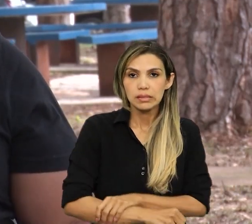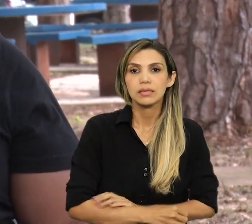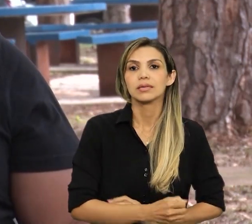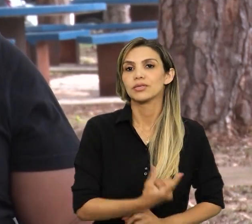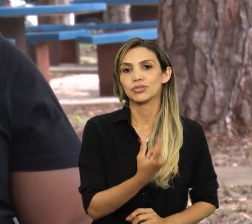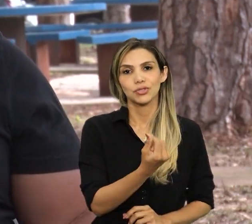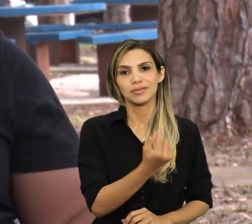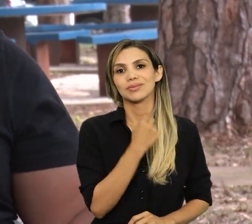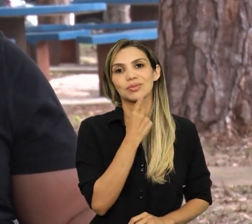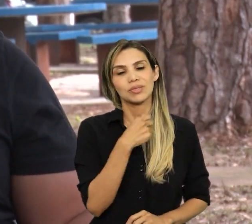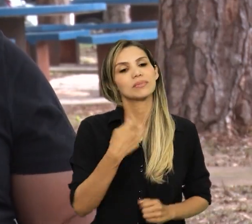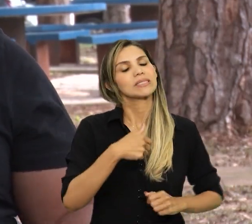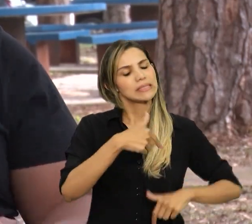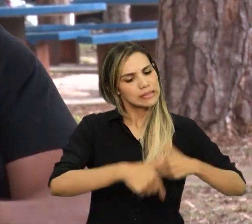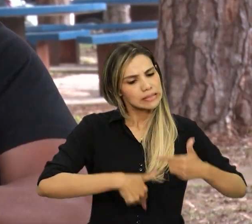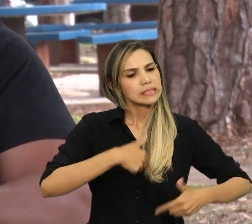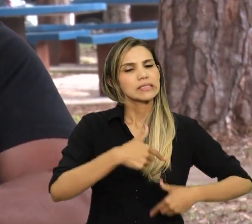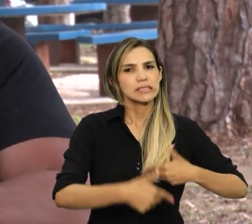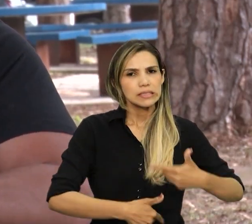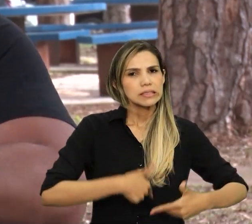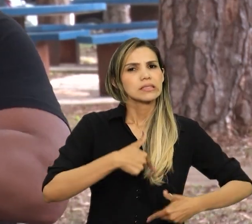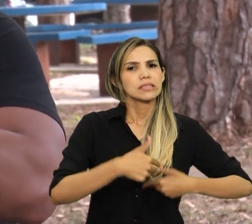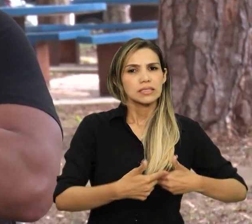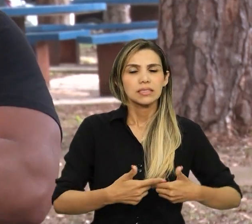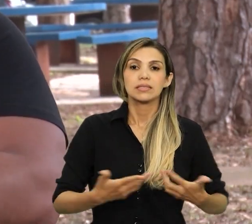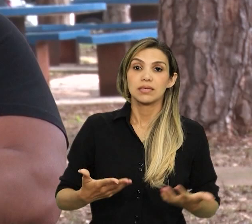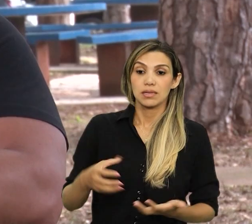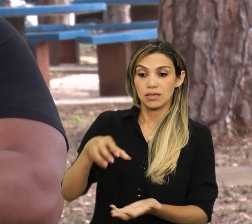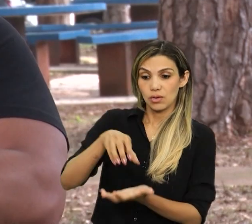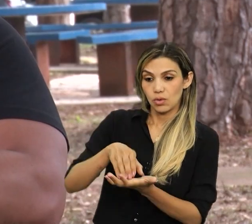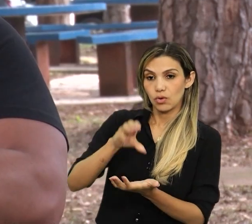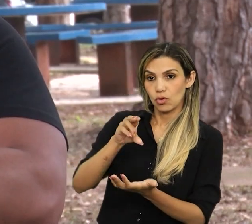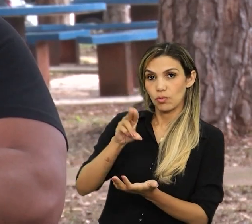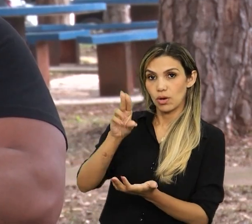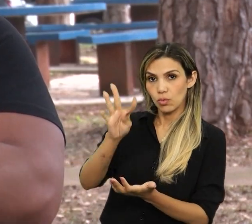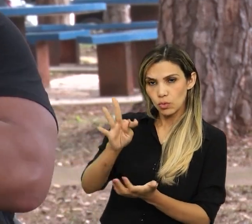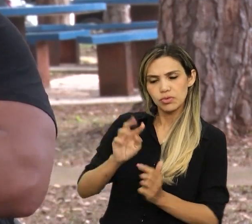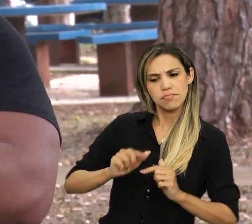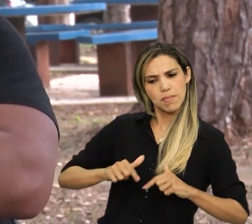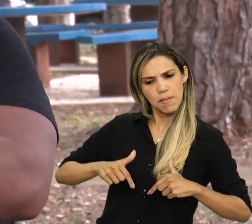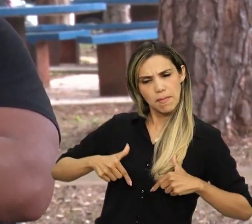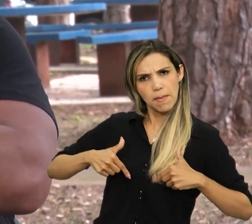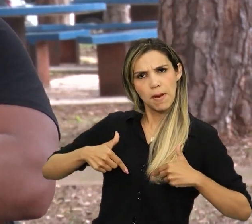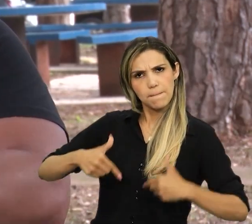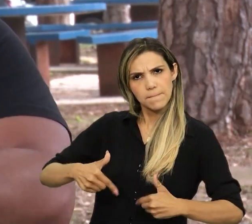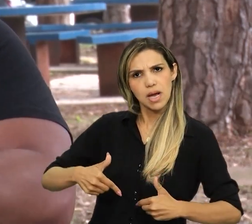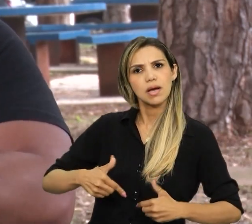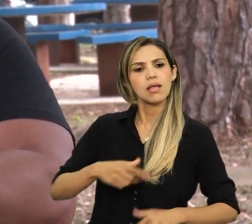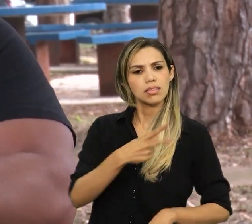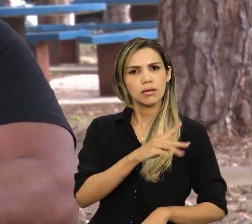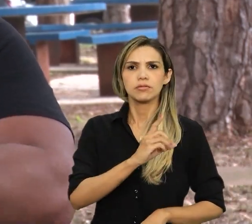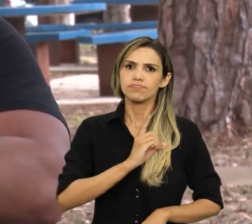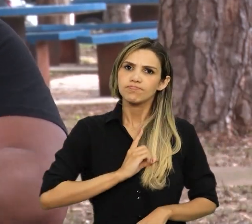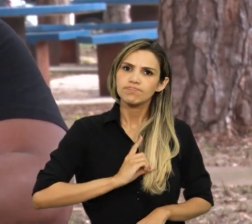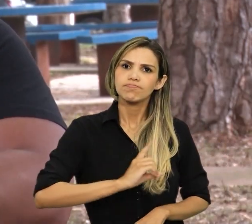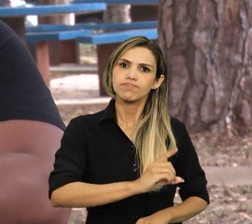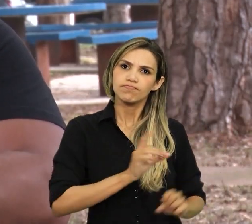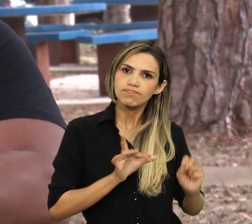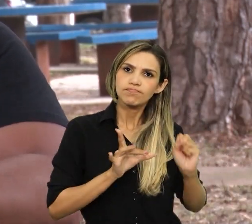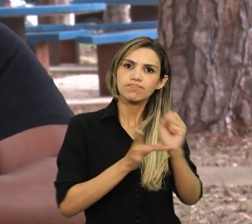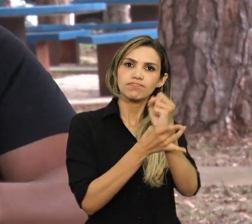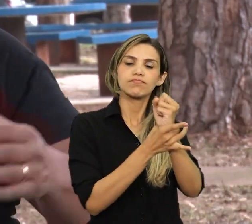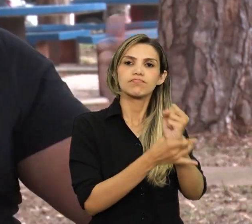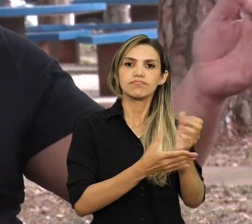dele. Tem que trabalhar muito. E a CUT, como eu disse, atua para garantir o direito dele. Porque não dá para